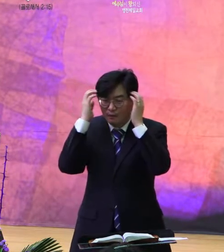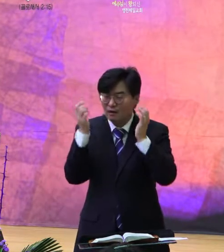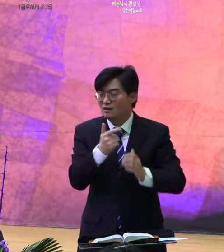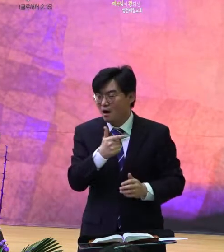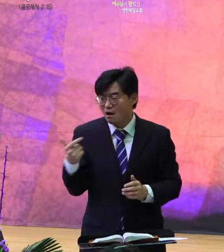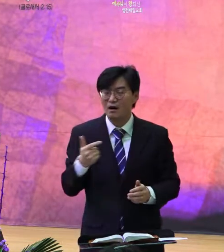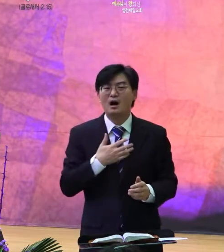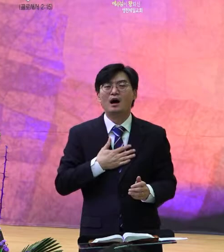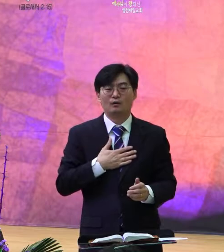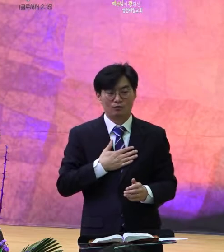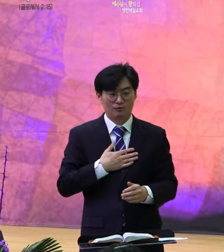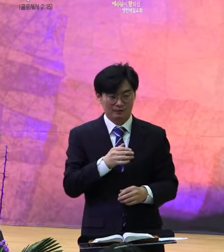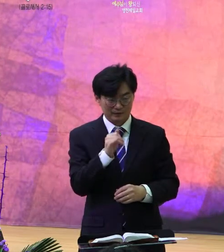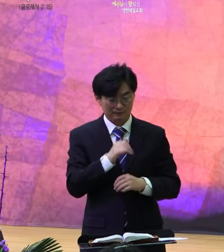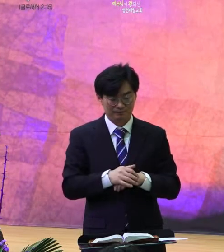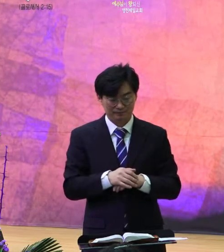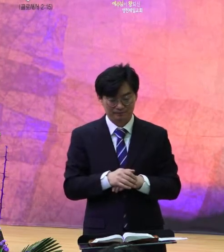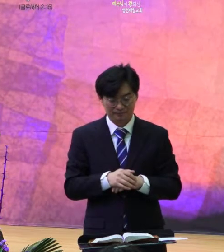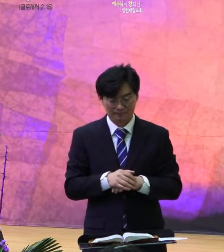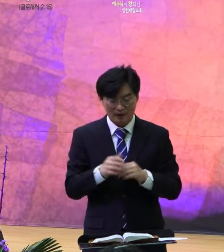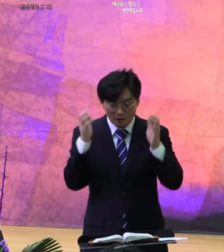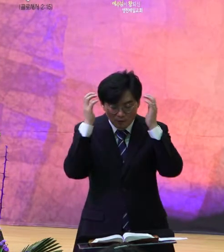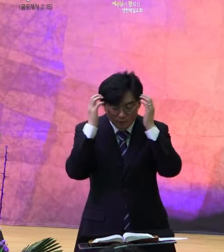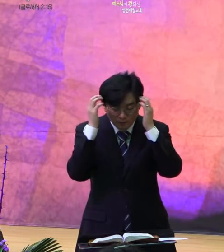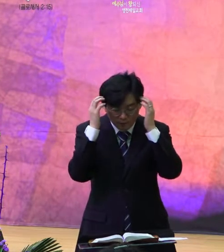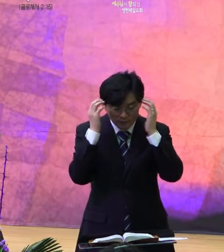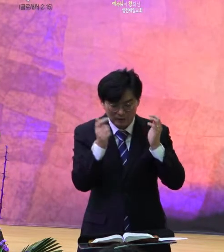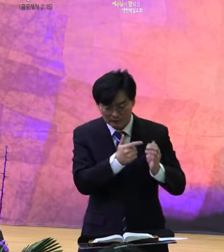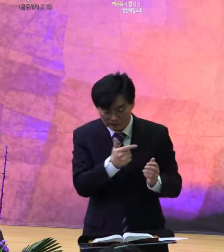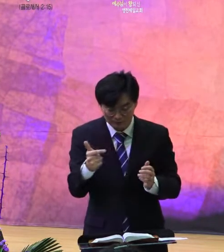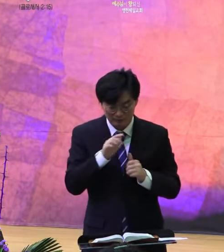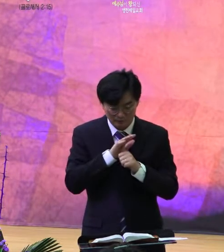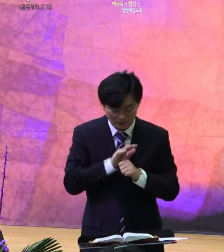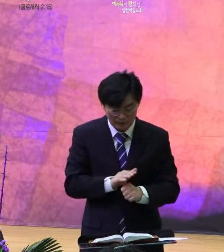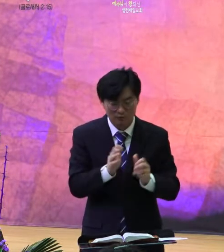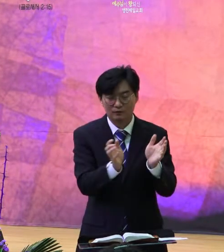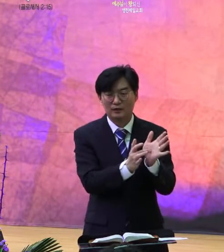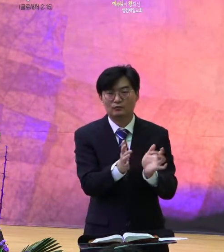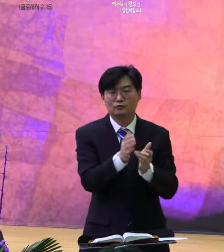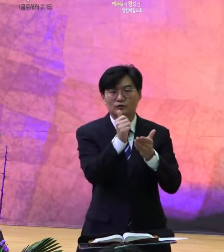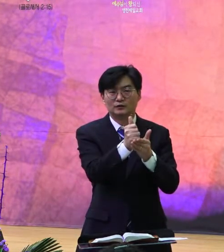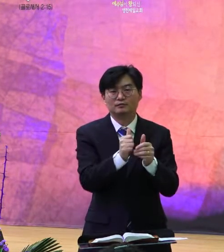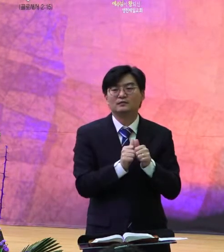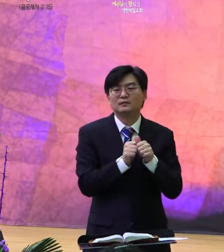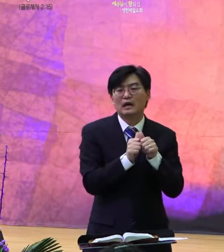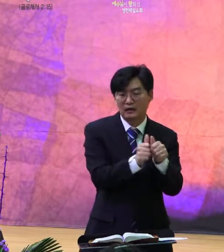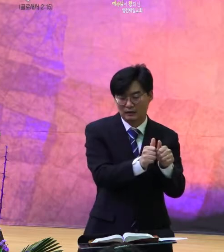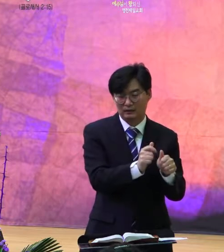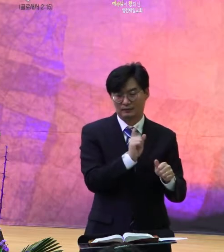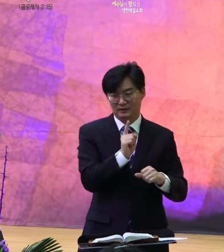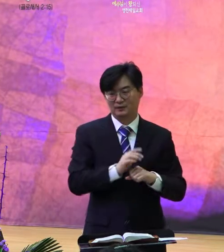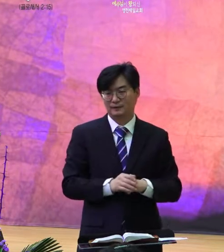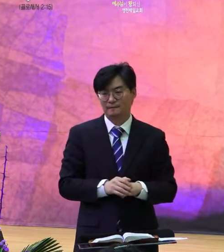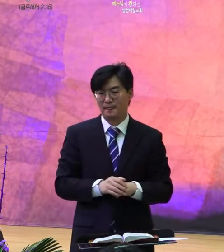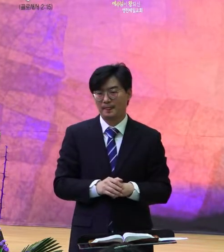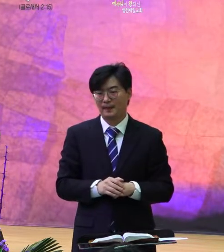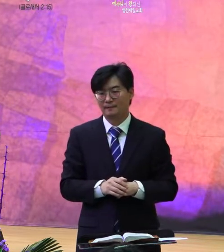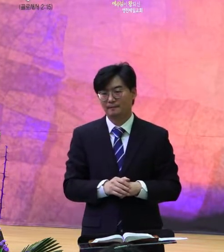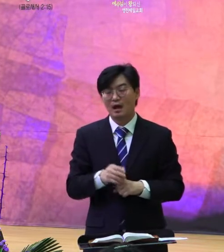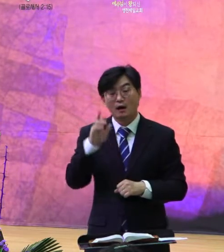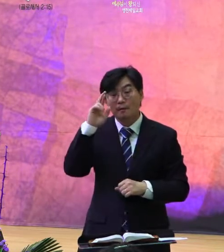예수님의 흔적이 있다라고 말했습니다. 가라에서 6장 17절에 보면 내가 내 몸에 예수의 흔적을